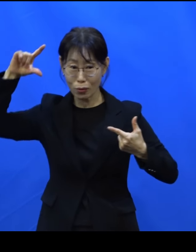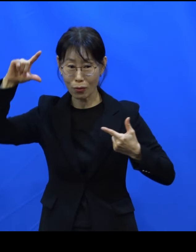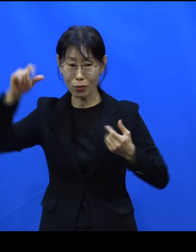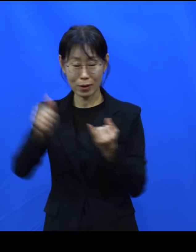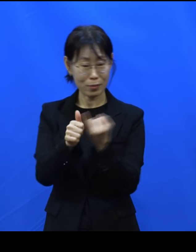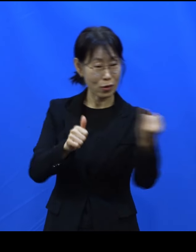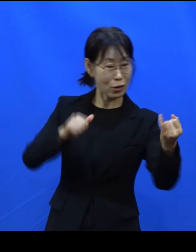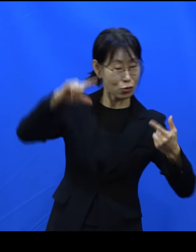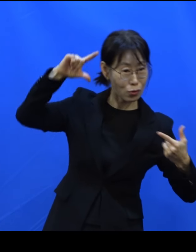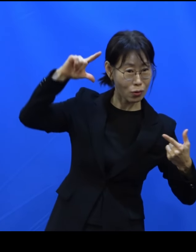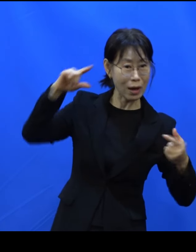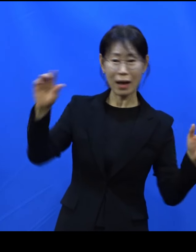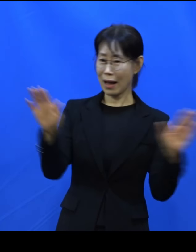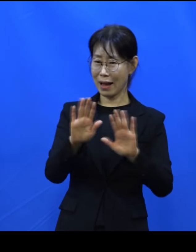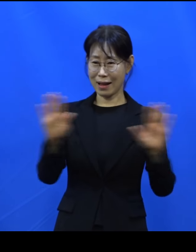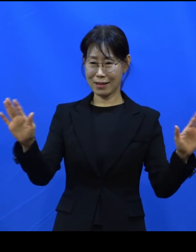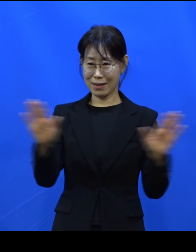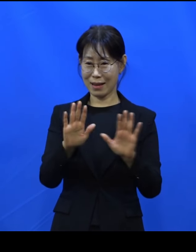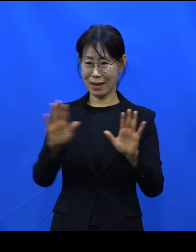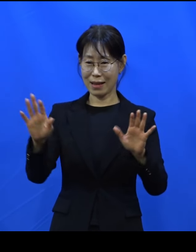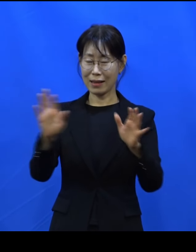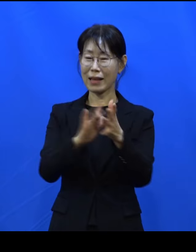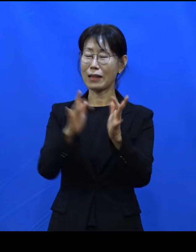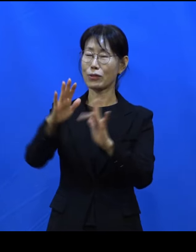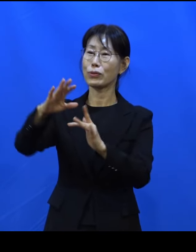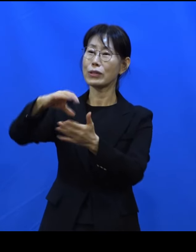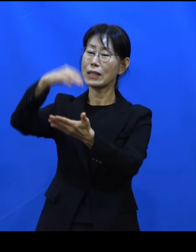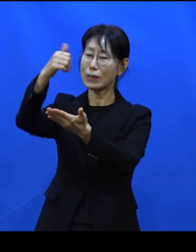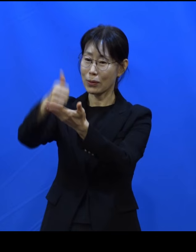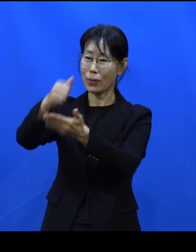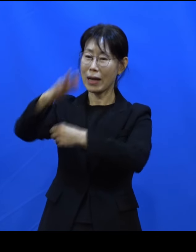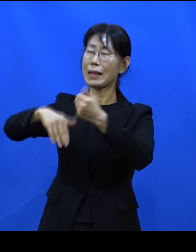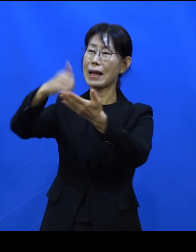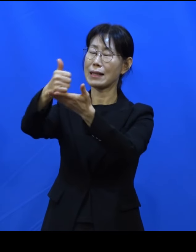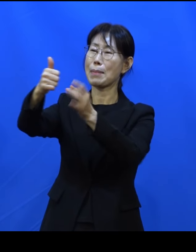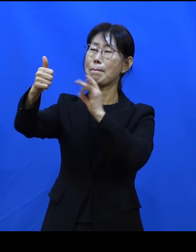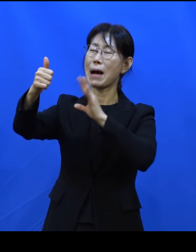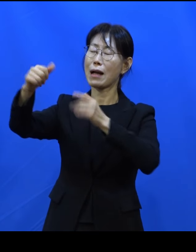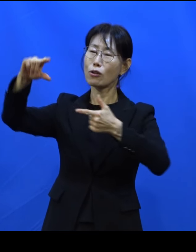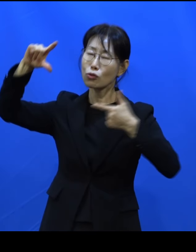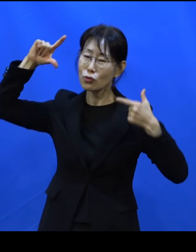사람이 주목을 받아야죠. 근데 그리스도 안에서 축복된 가정이 됩니다.